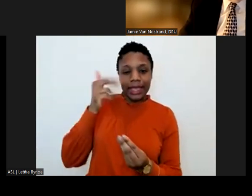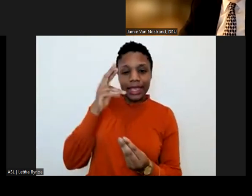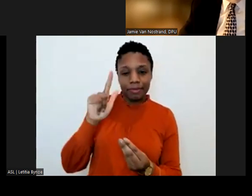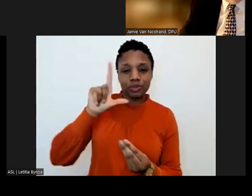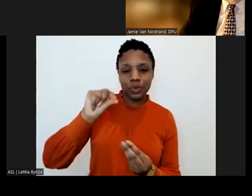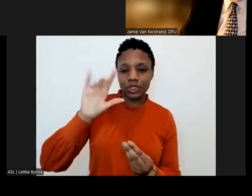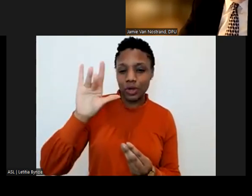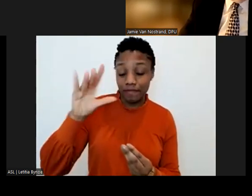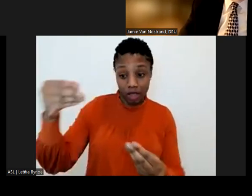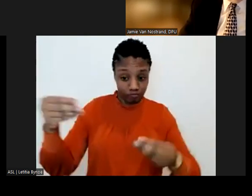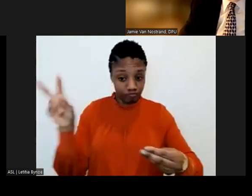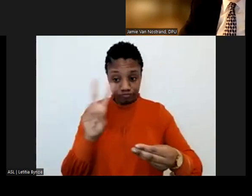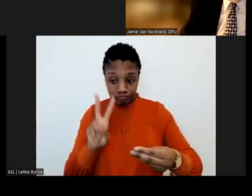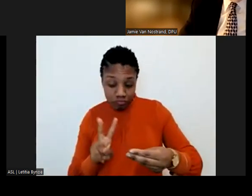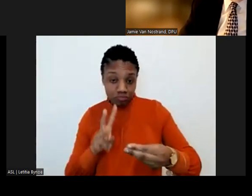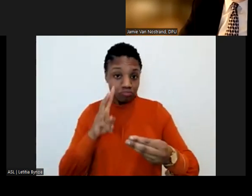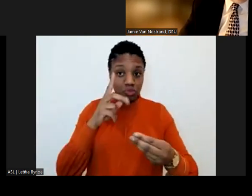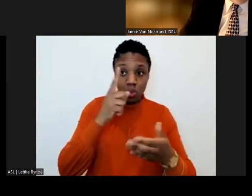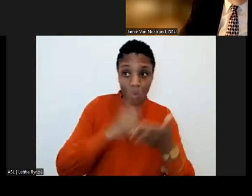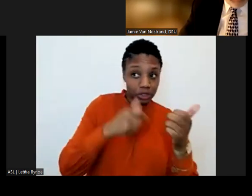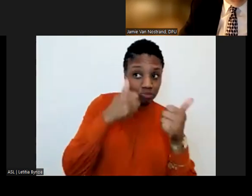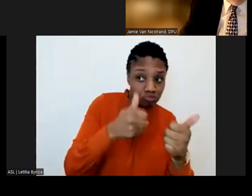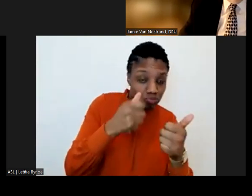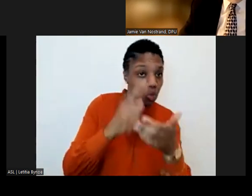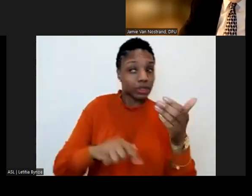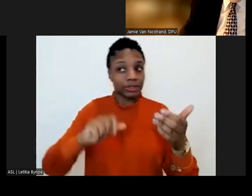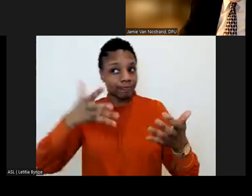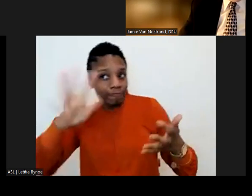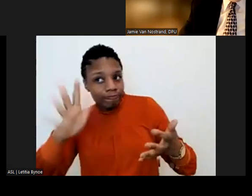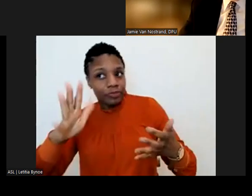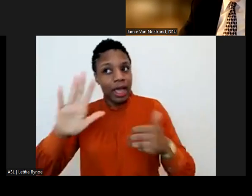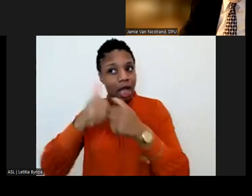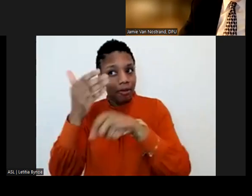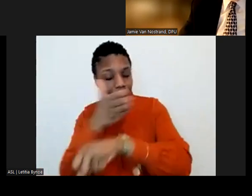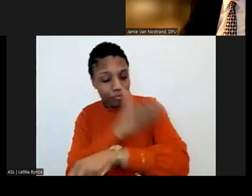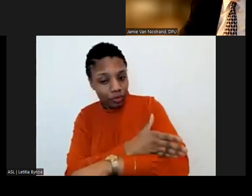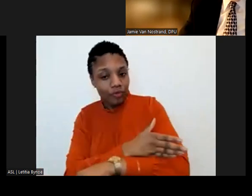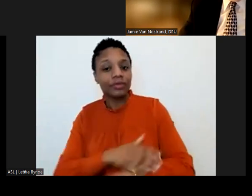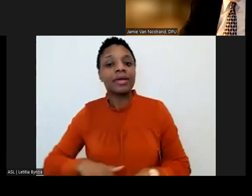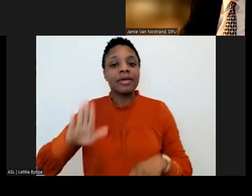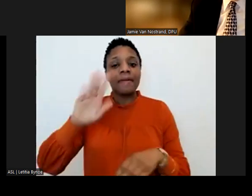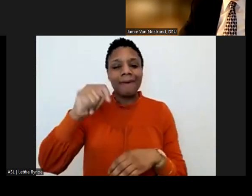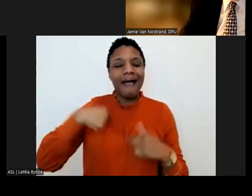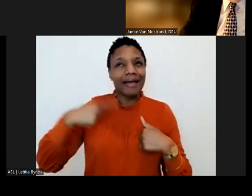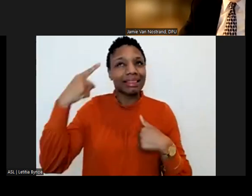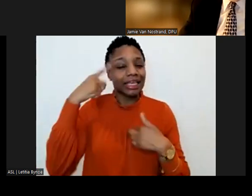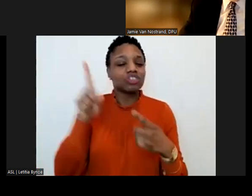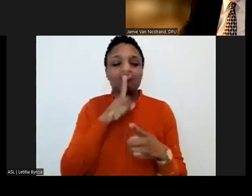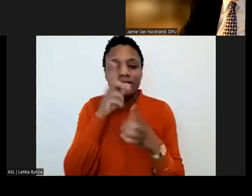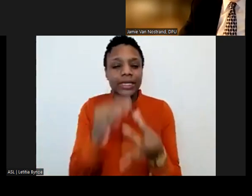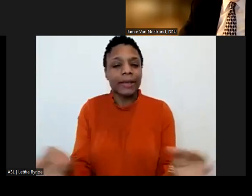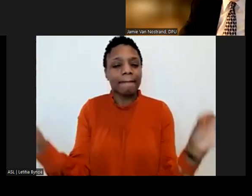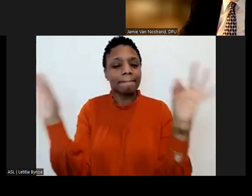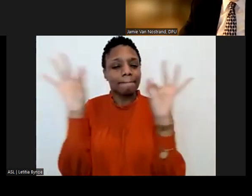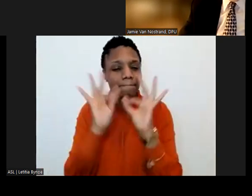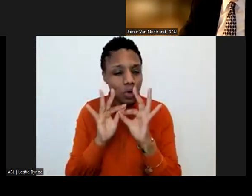primer informe en abril del 2025 que son las cosas que están bien que no están bien que se puede mejorar Pero